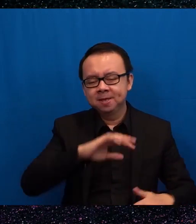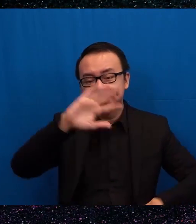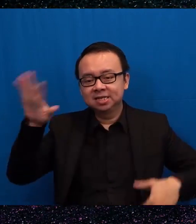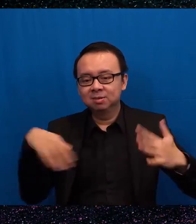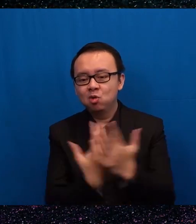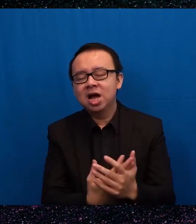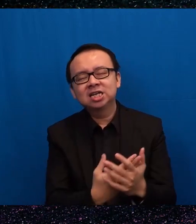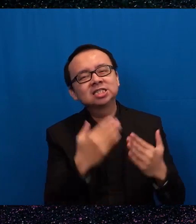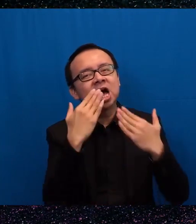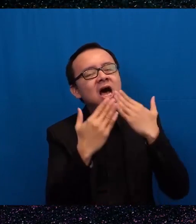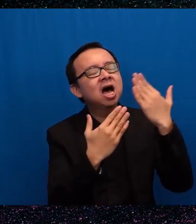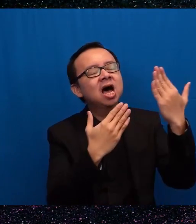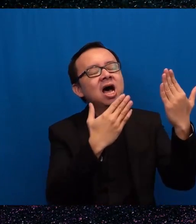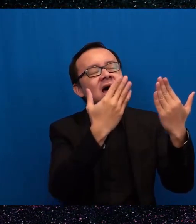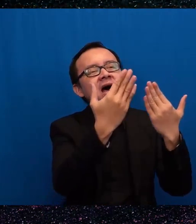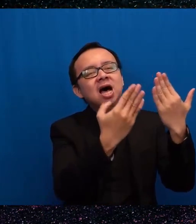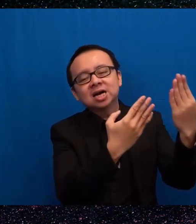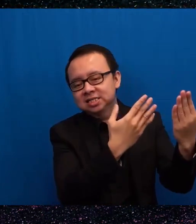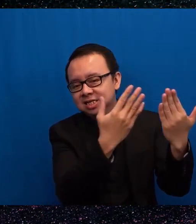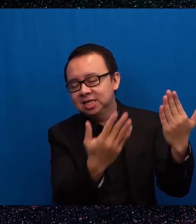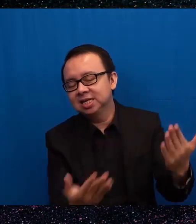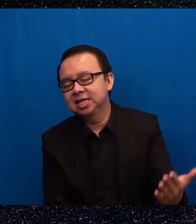teguhkan semua